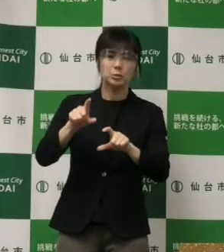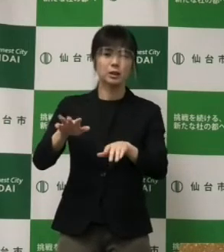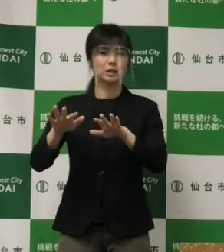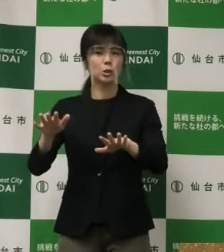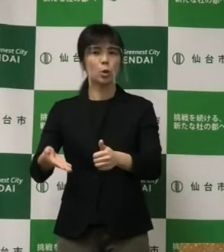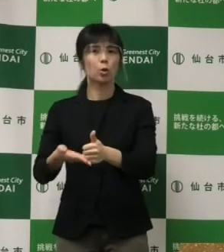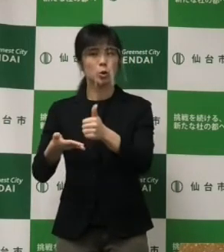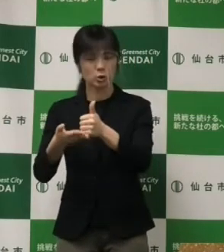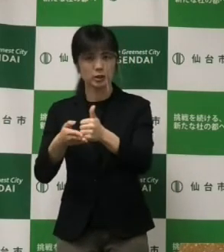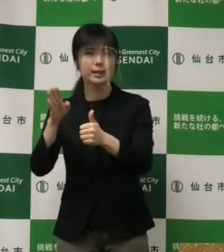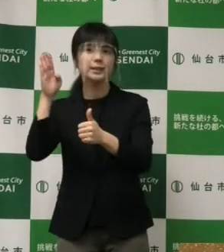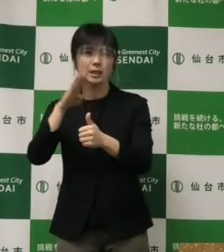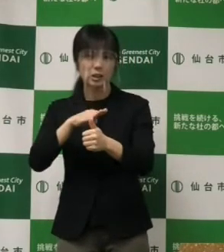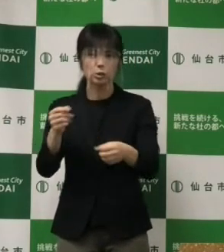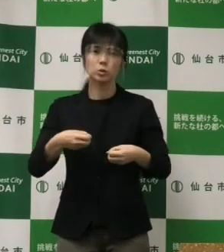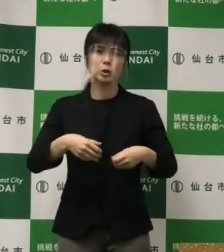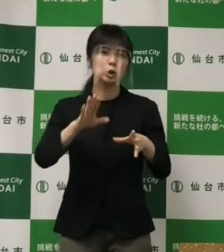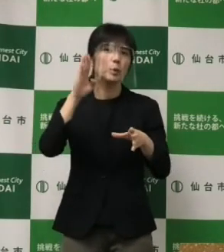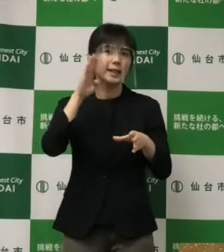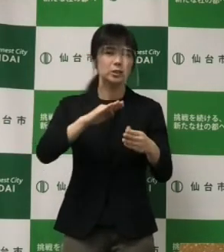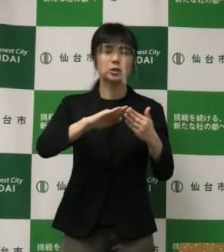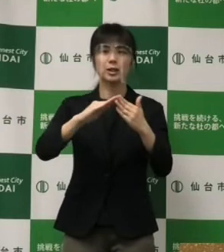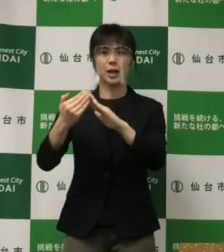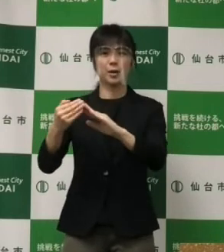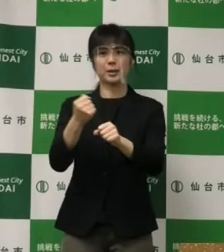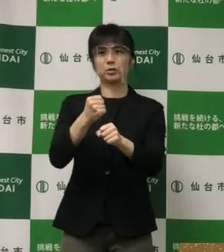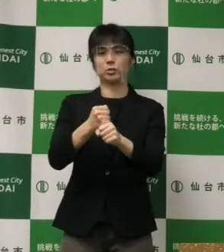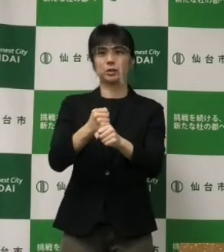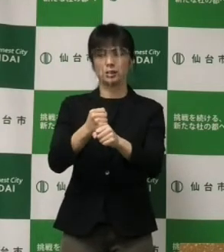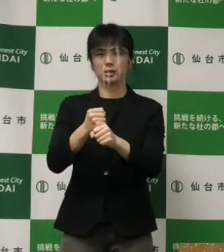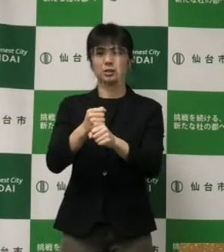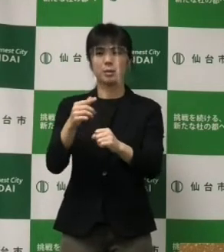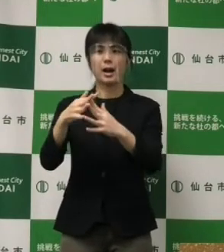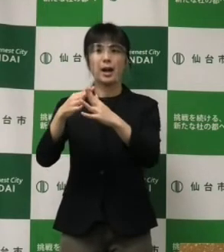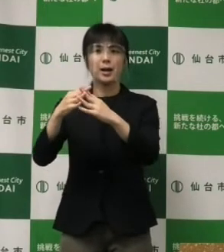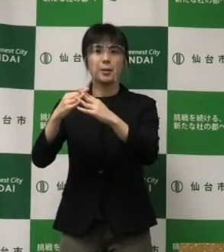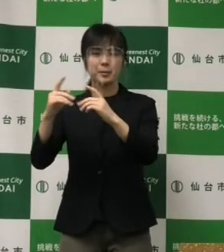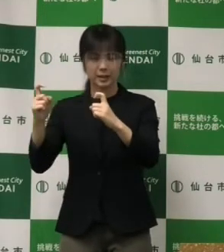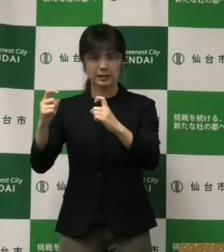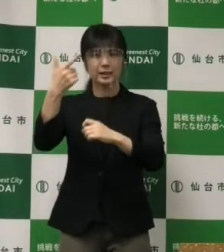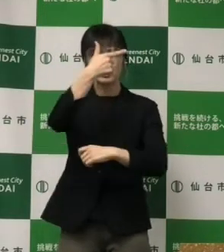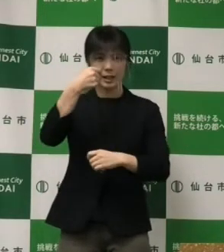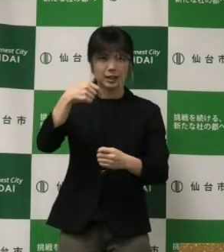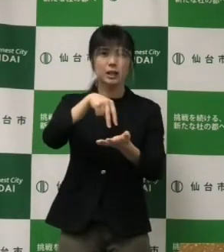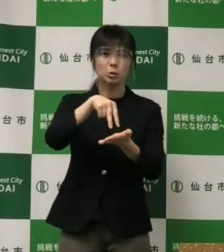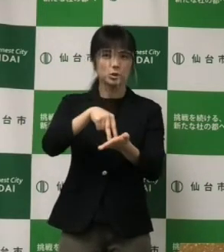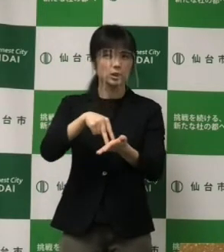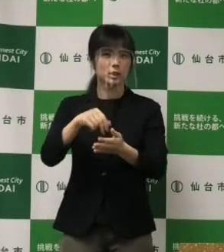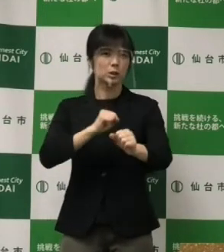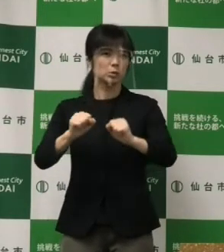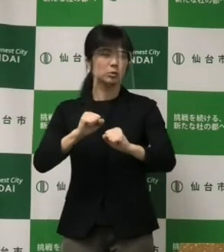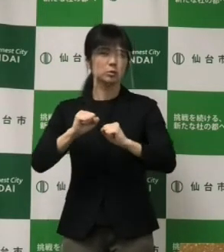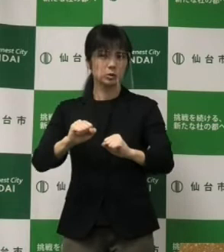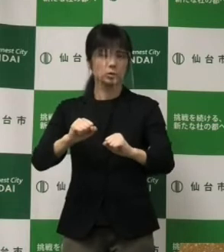その、まあ、出産がしやすい町づくりというのを、まあまあ、三重県全体に またその仙台市としても知っていかなくちゃいけないわけですが、そのさなかでその、ま